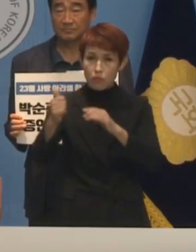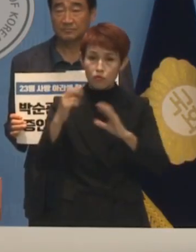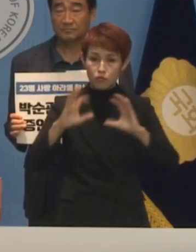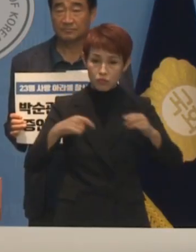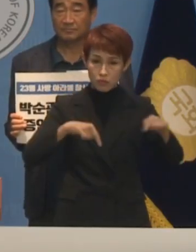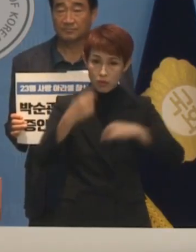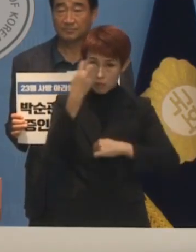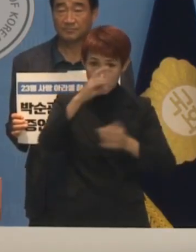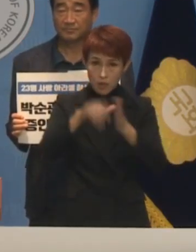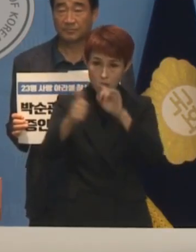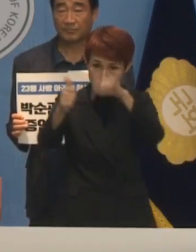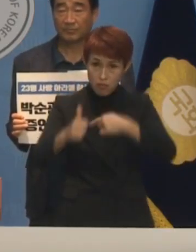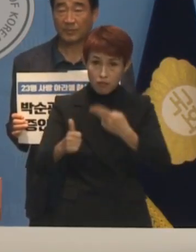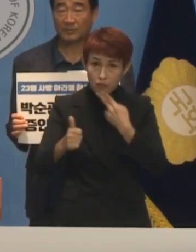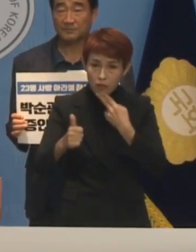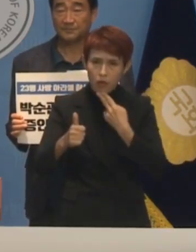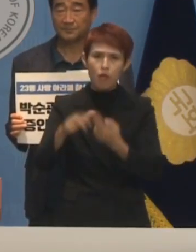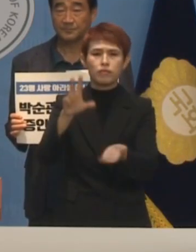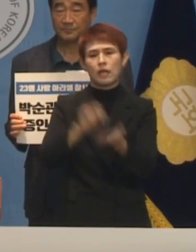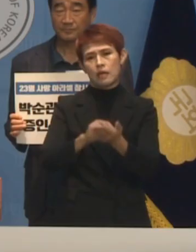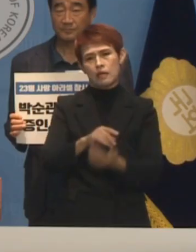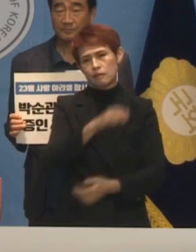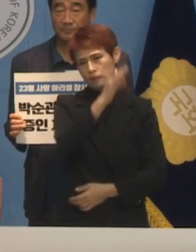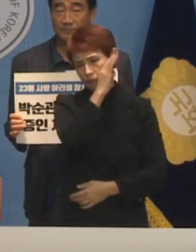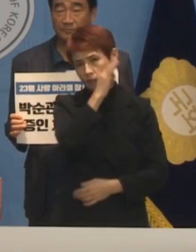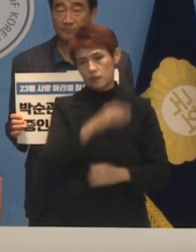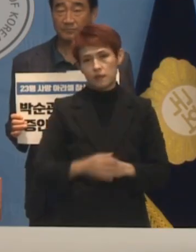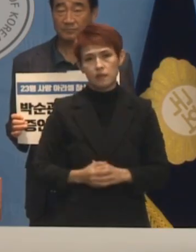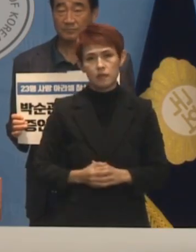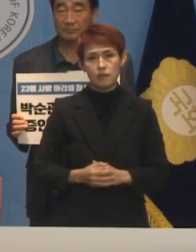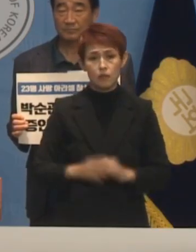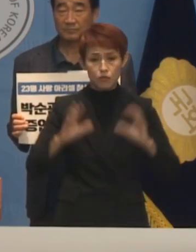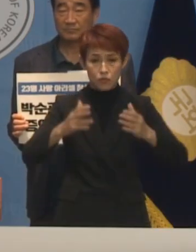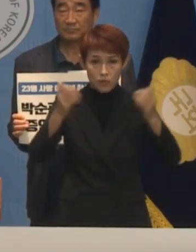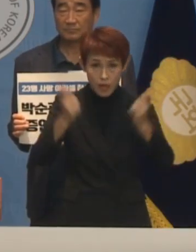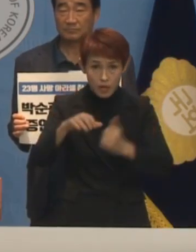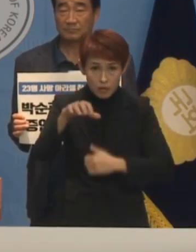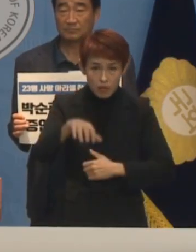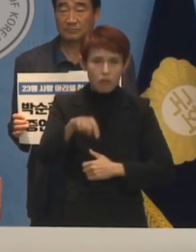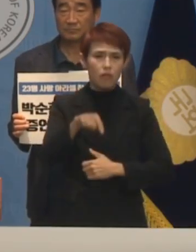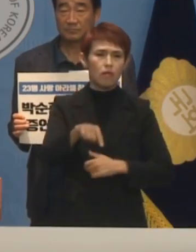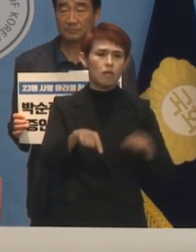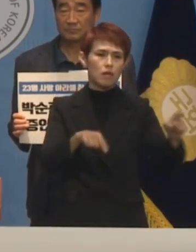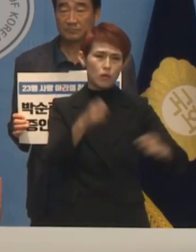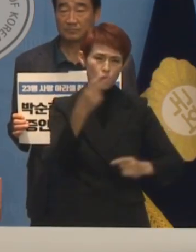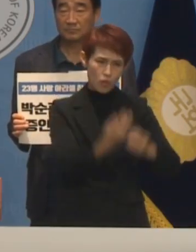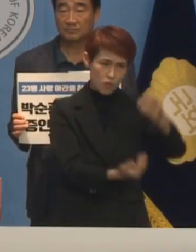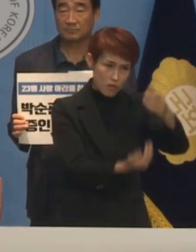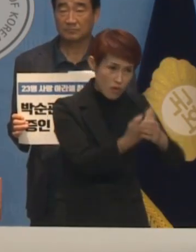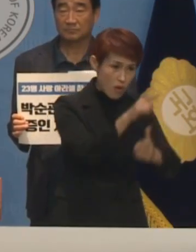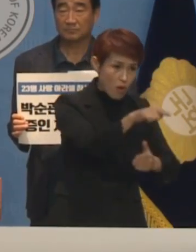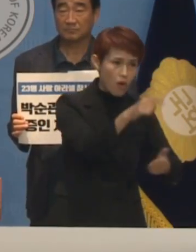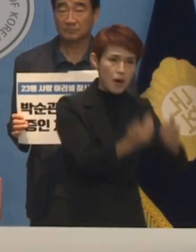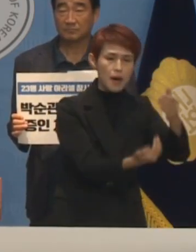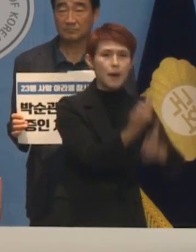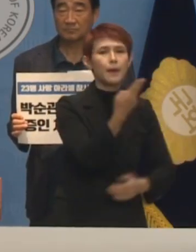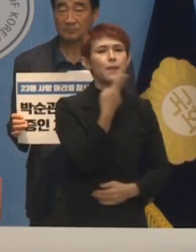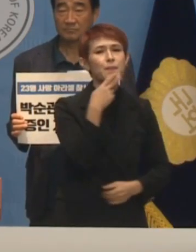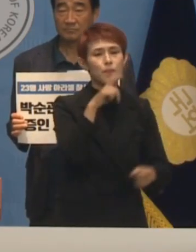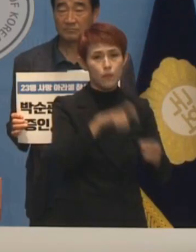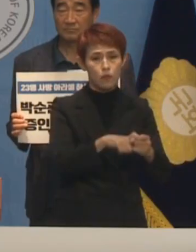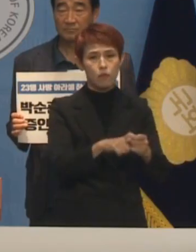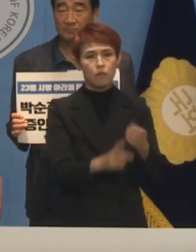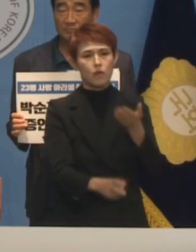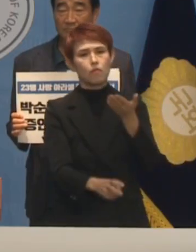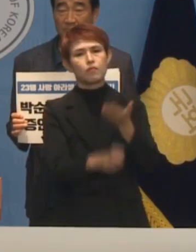일입니다. 국회가 나서서 다시는 아리셀과 같은 참사가 일어나지 않도록 불법 파견의